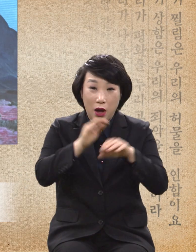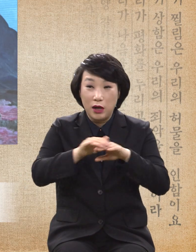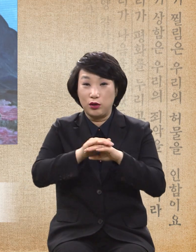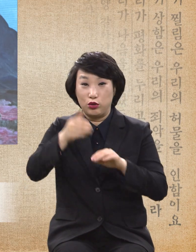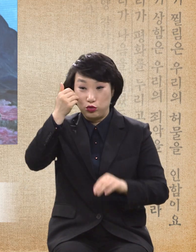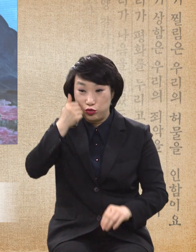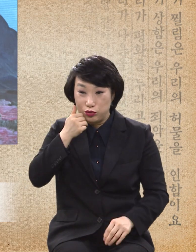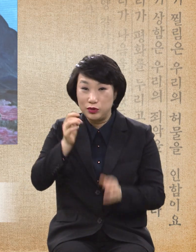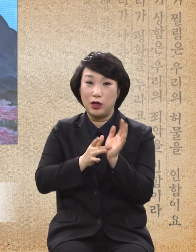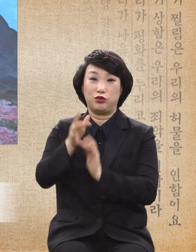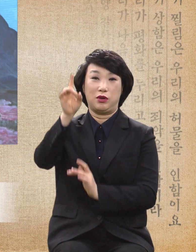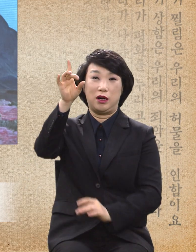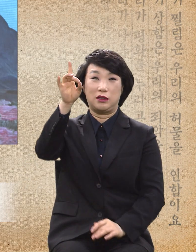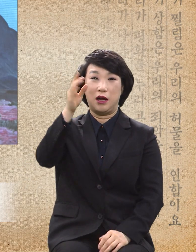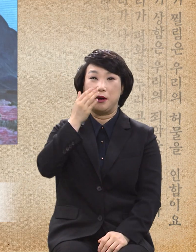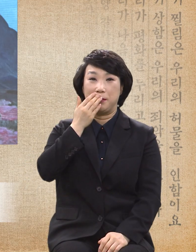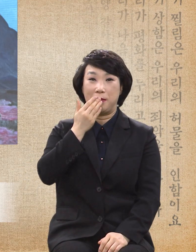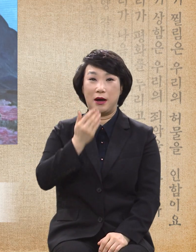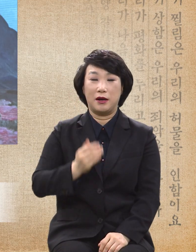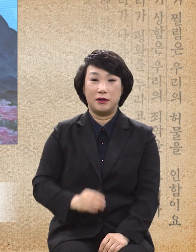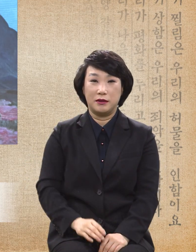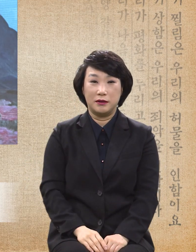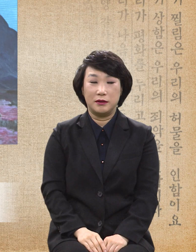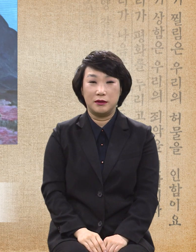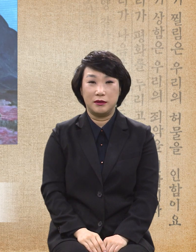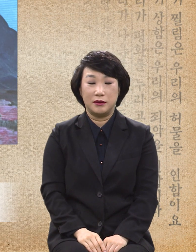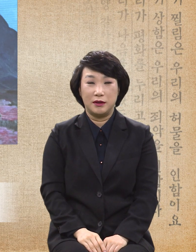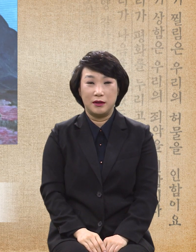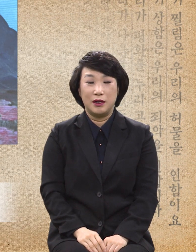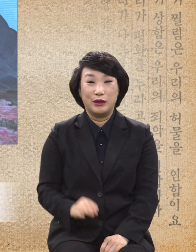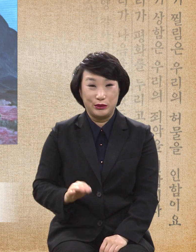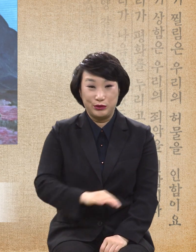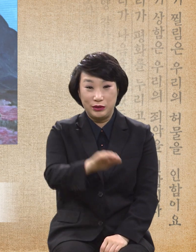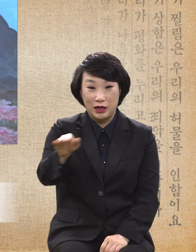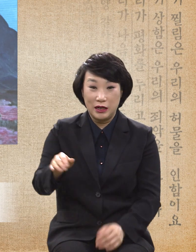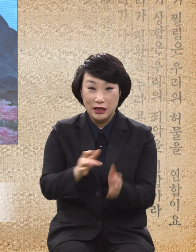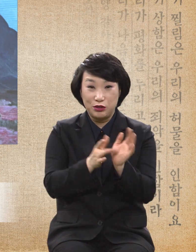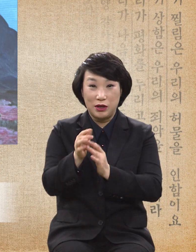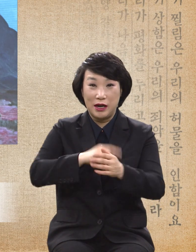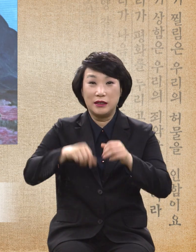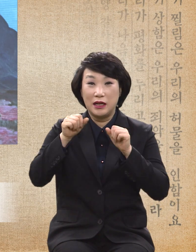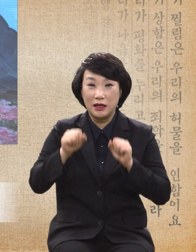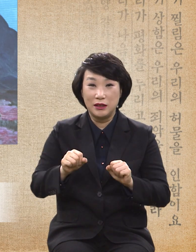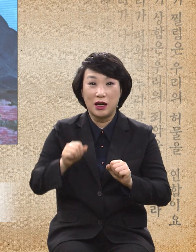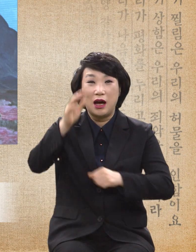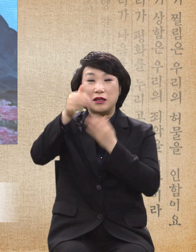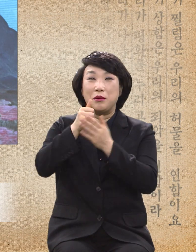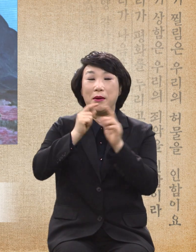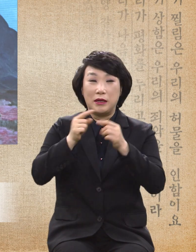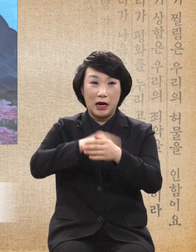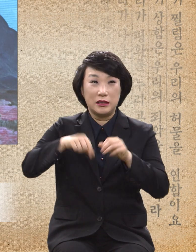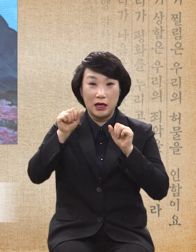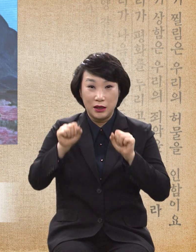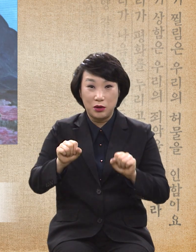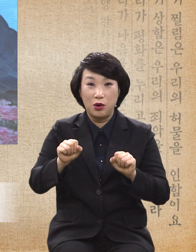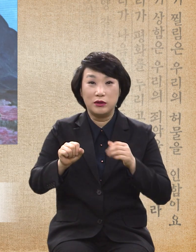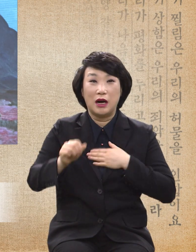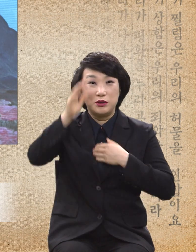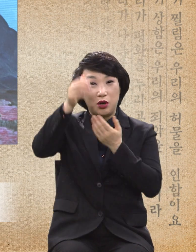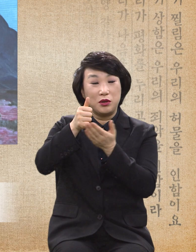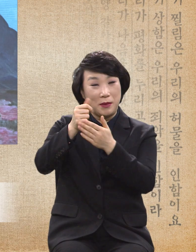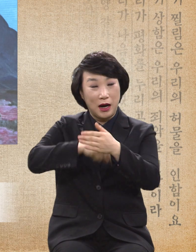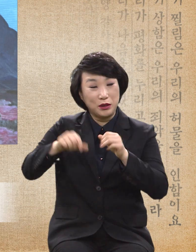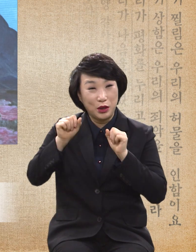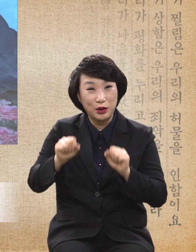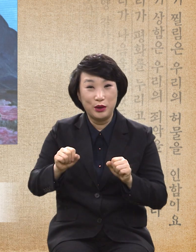분은 예수밖에 없어요. 근데 그래, 예수 안에 있다는 것이, 말씀 안에 있다는 것이, 성령이